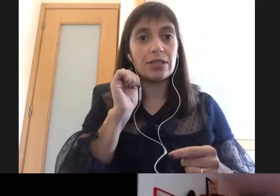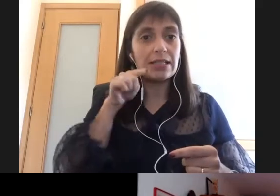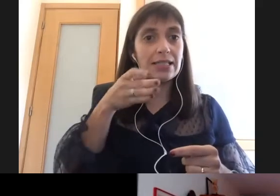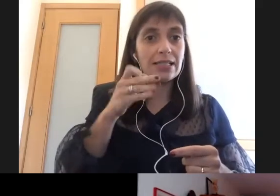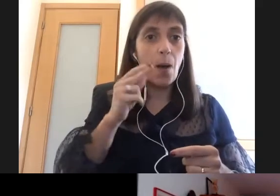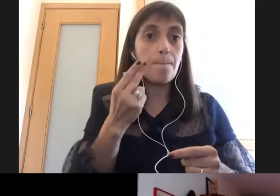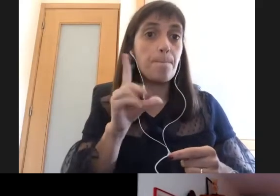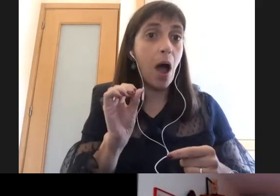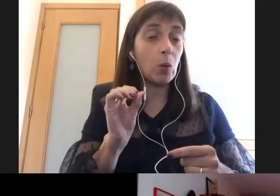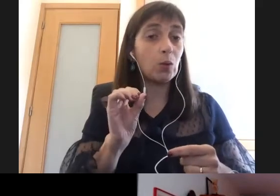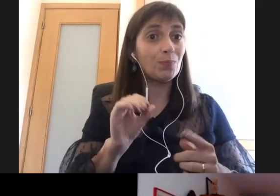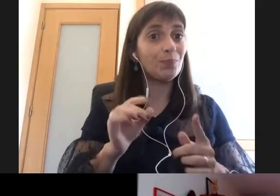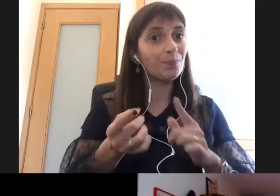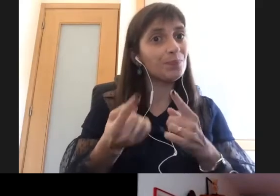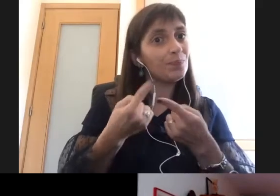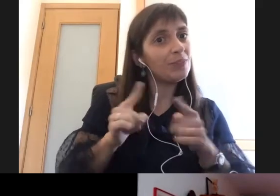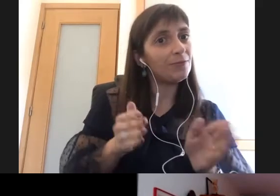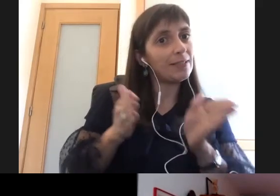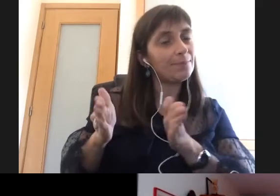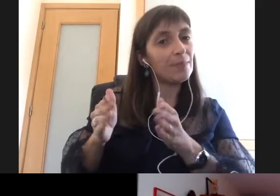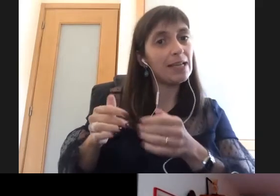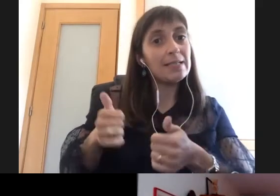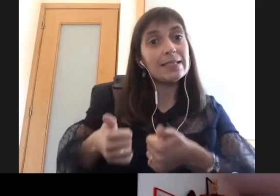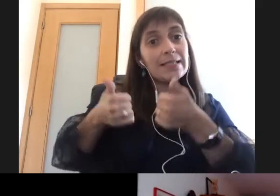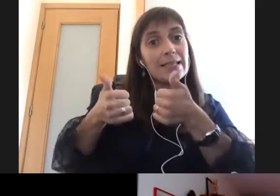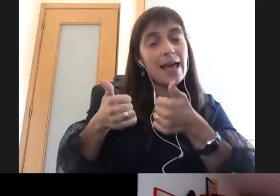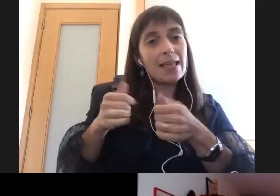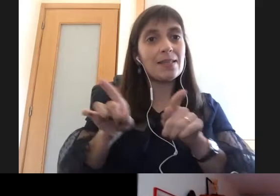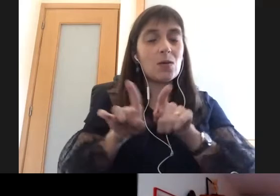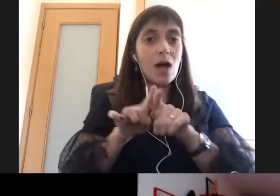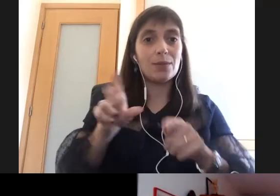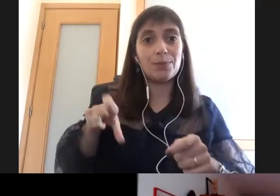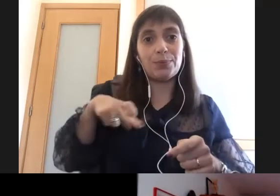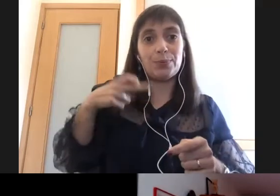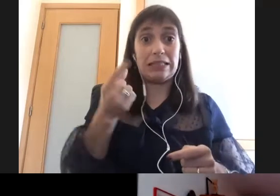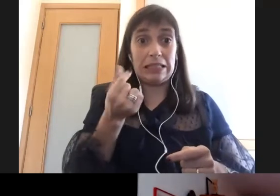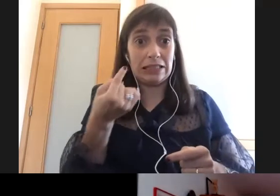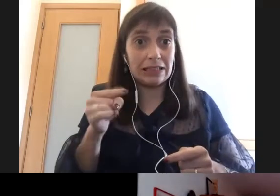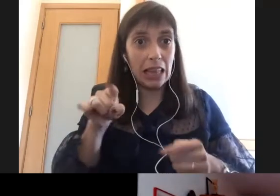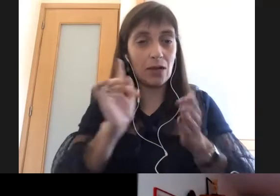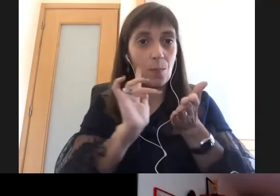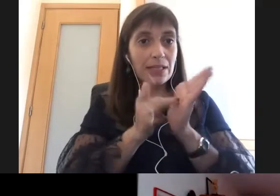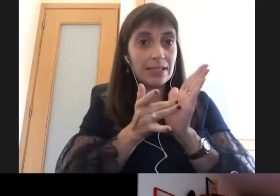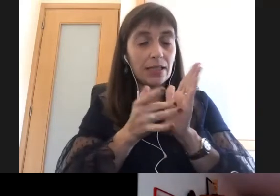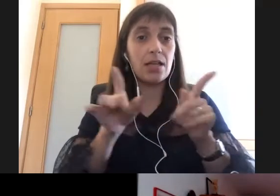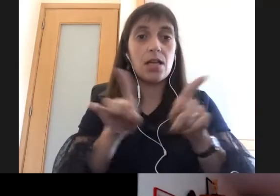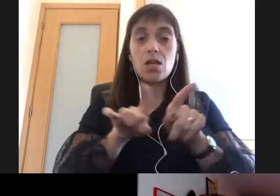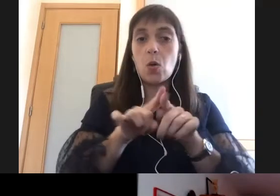daquela cidade, a essência da cidade capitalista brasileira, a cidade que